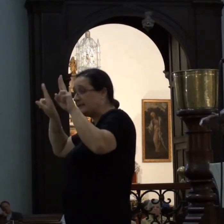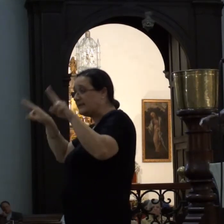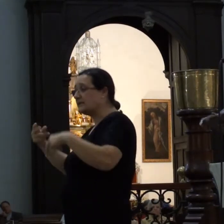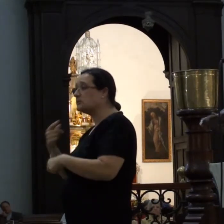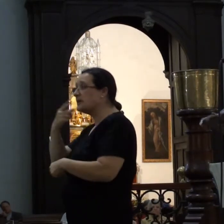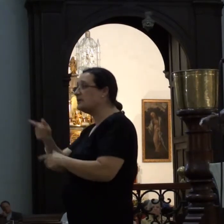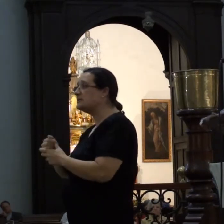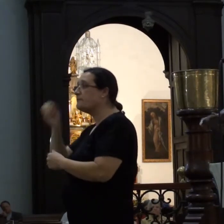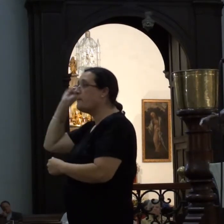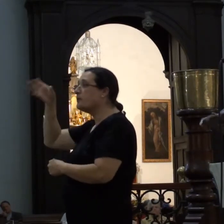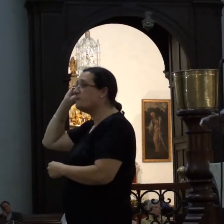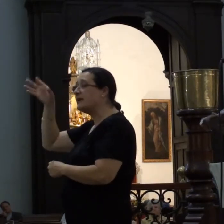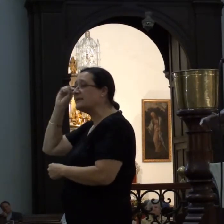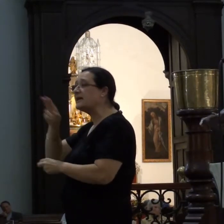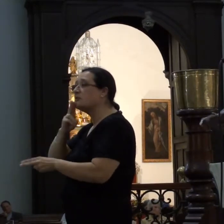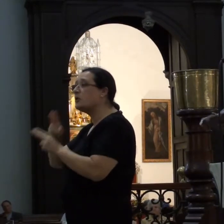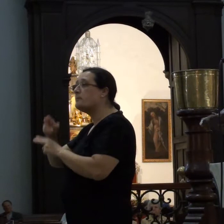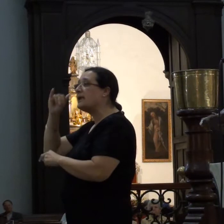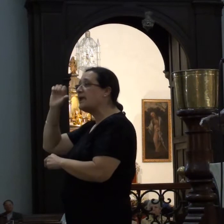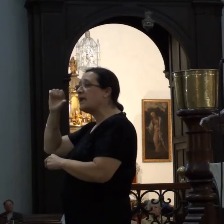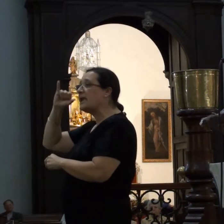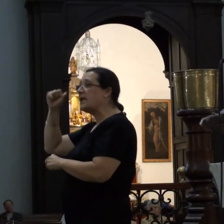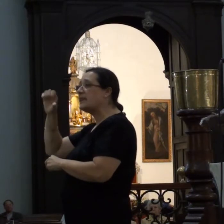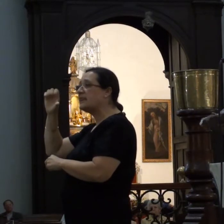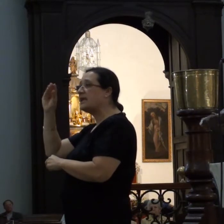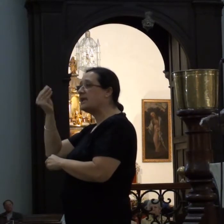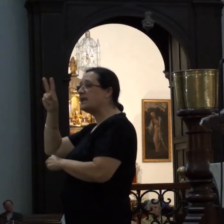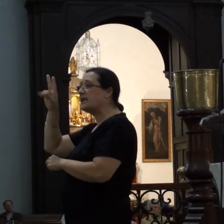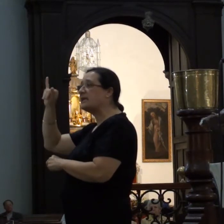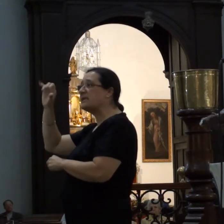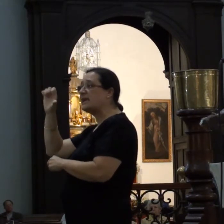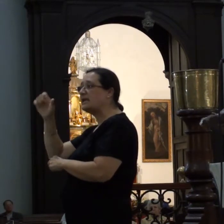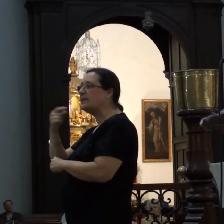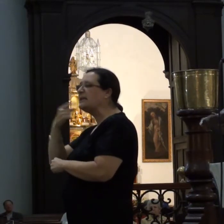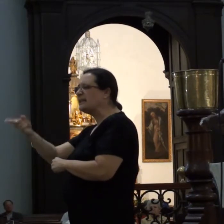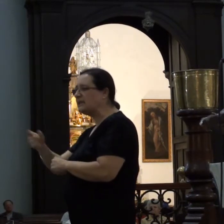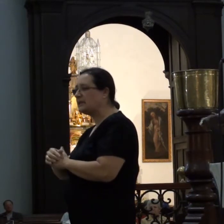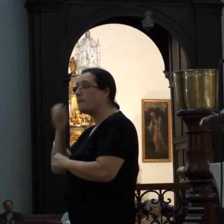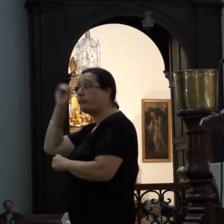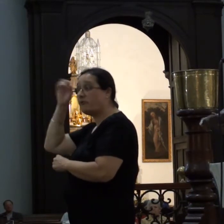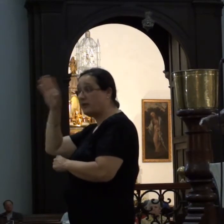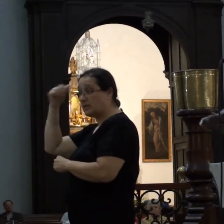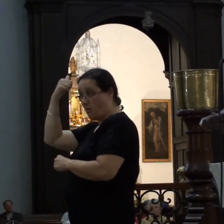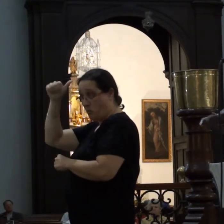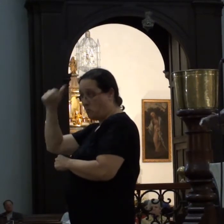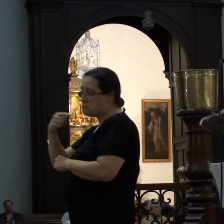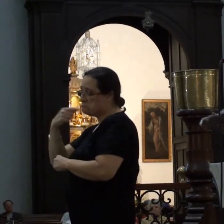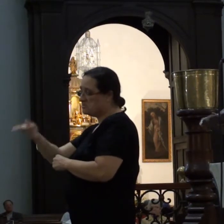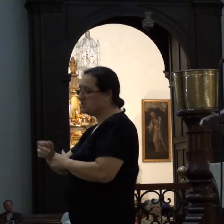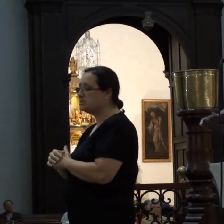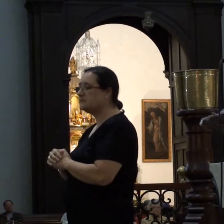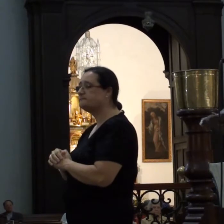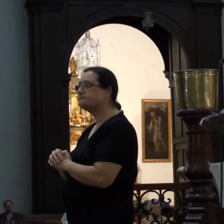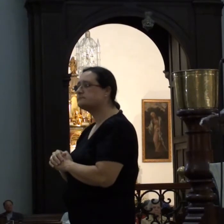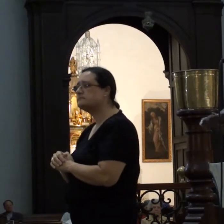profeta Ezequiel del primer testamento dice así ese tiempo en el capítulo 36